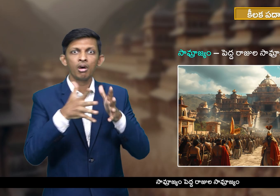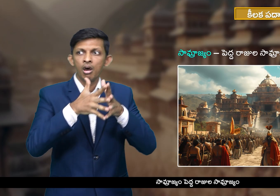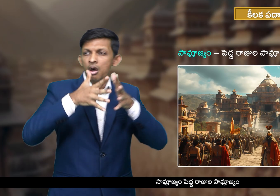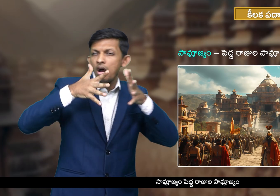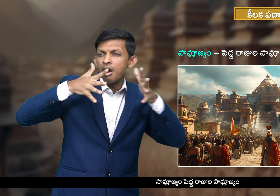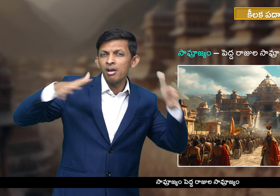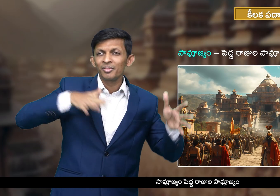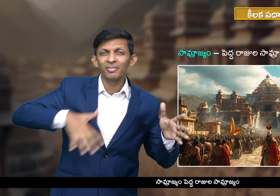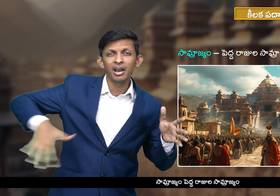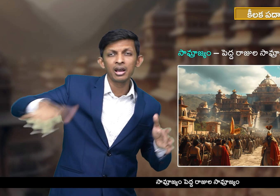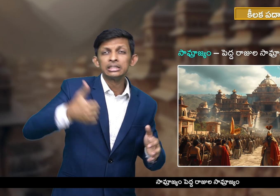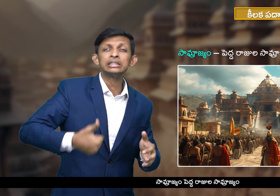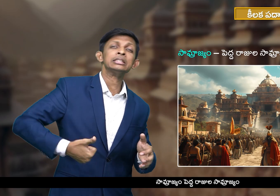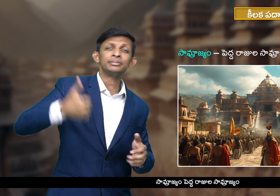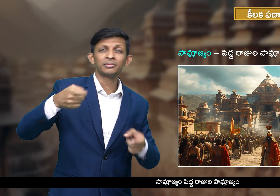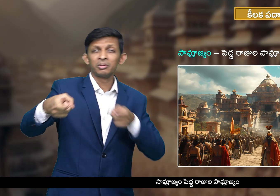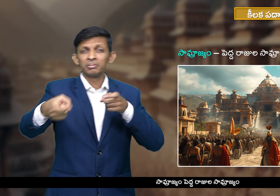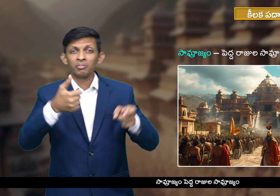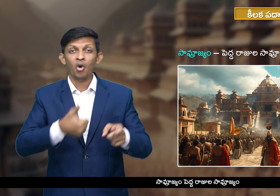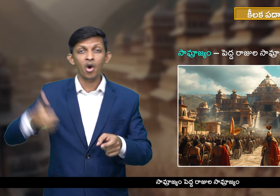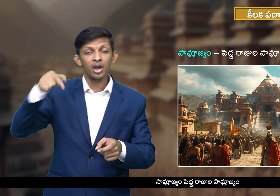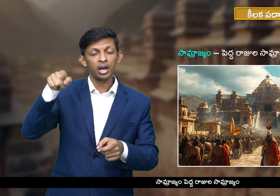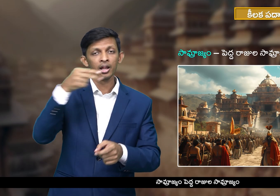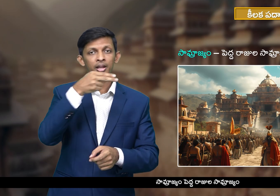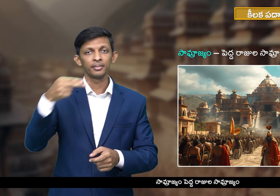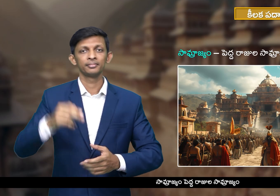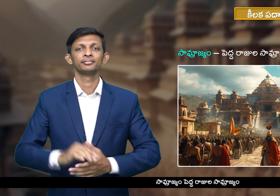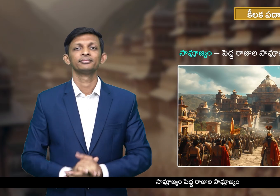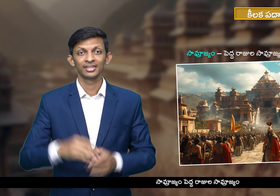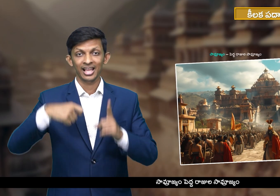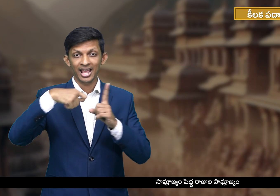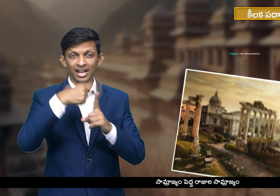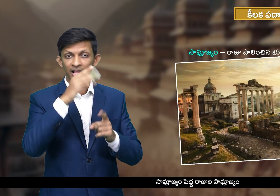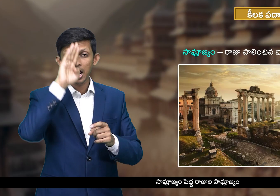సామ్రాజ్యం, పెద్ద రాజుల సామ్రాజ్యం,